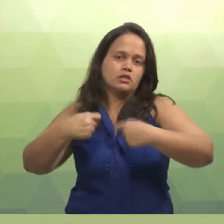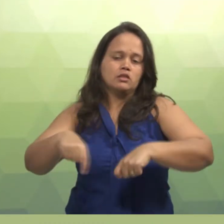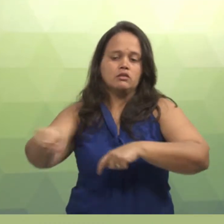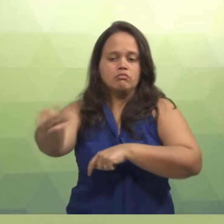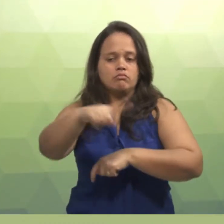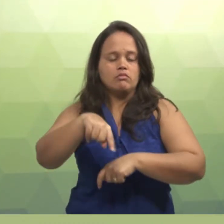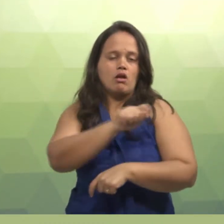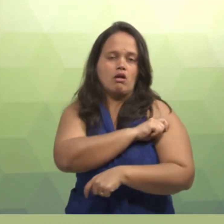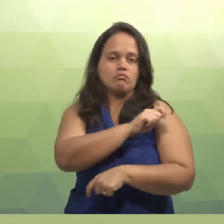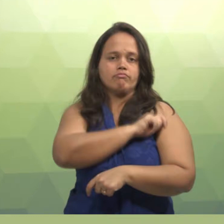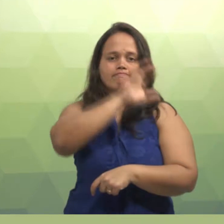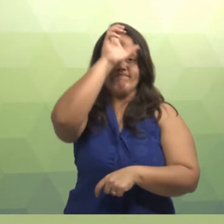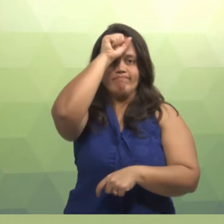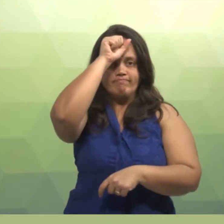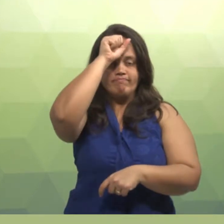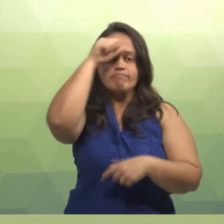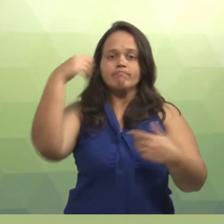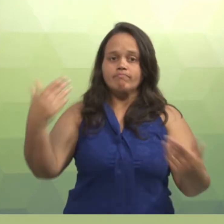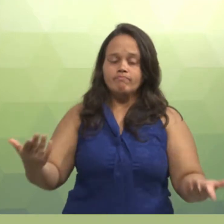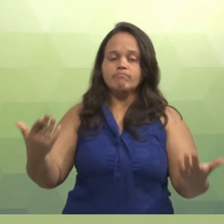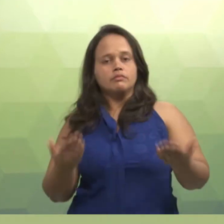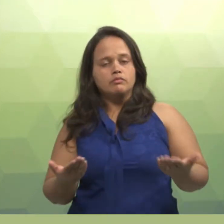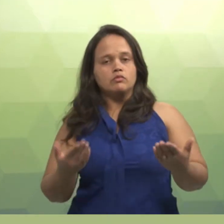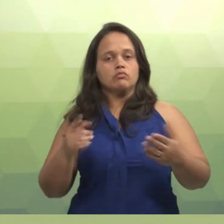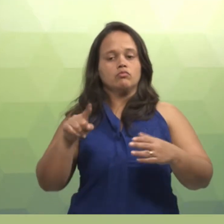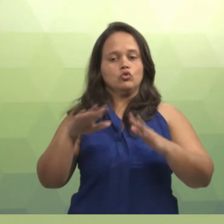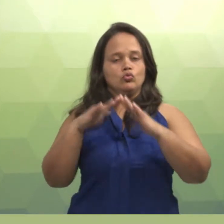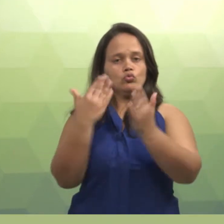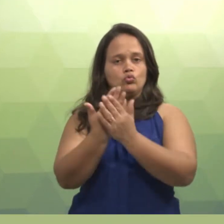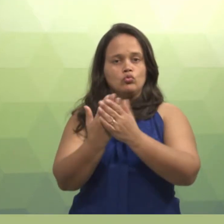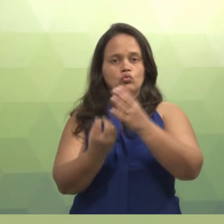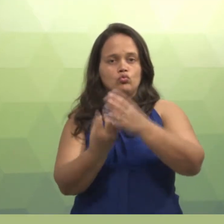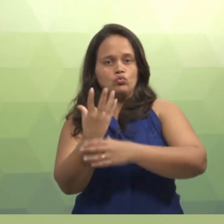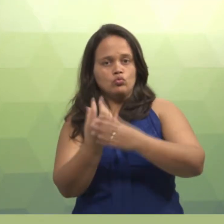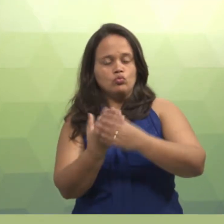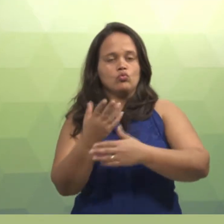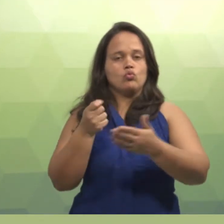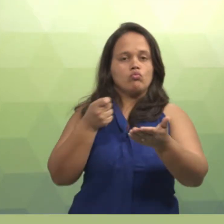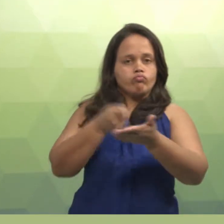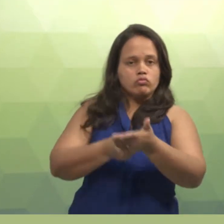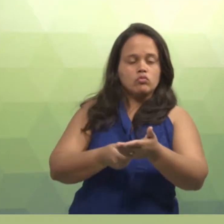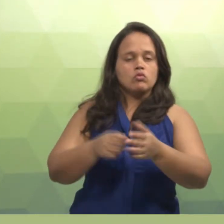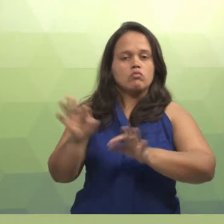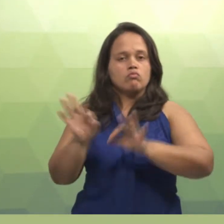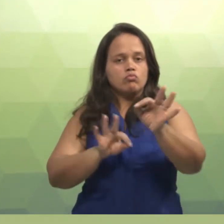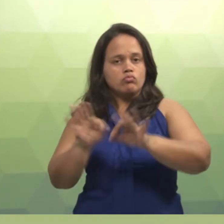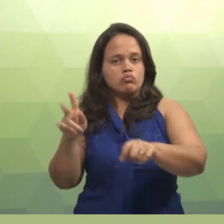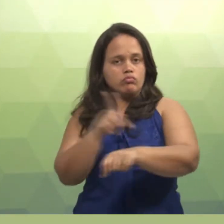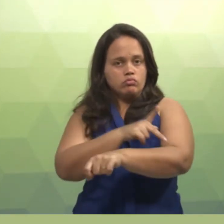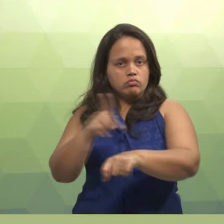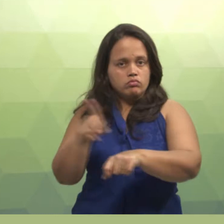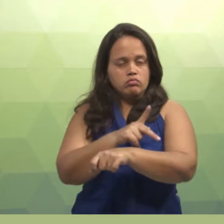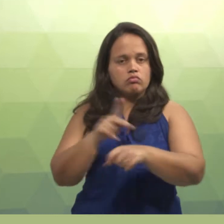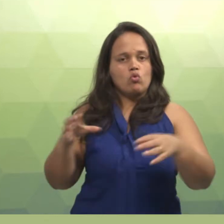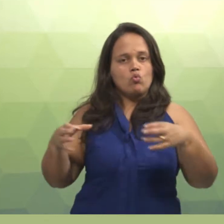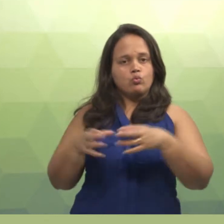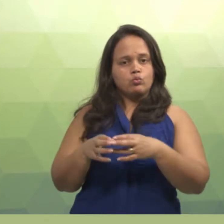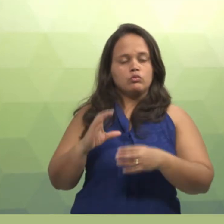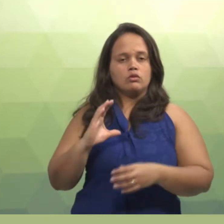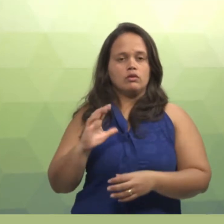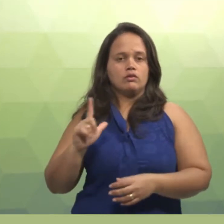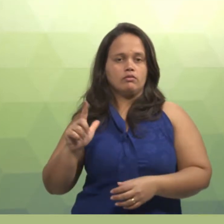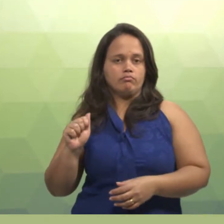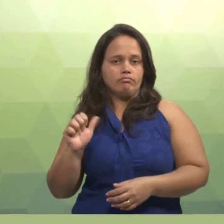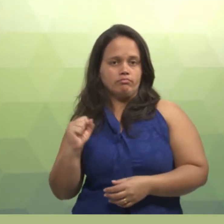assegurar as condições pedagógicas necessárias para a aprendizagem dos alunos. Nesse sentido, a escola elabora e aprova o